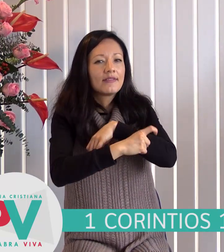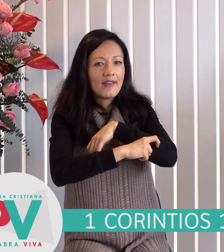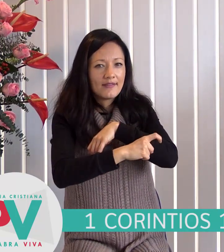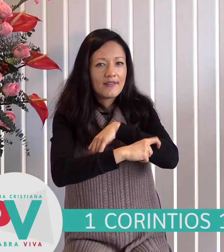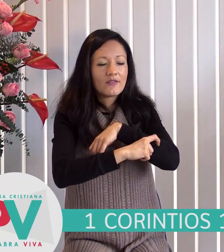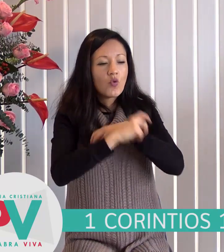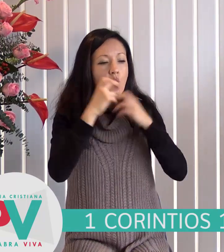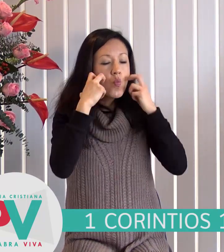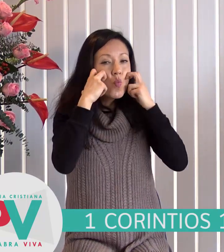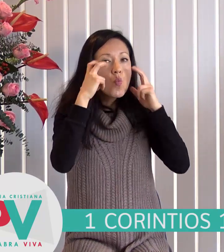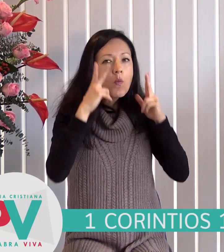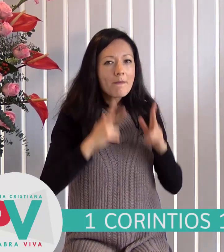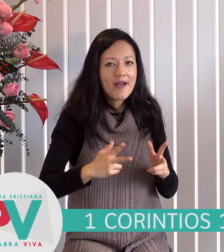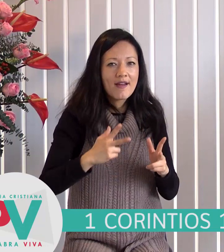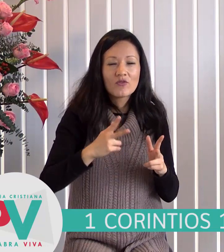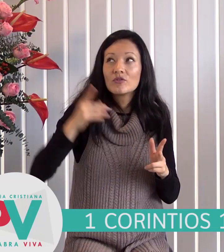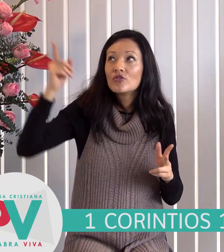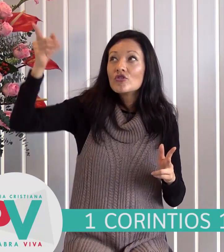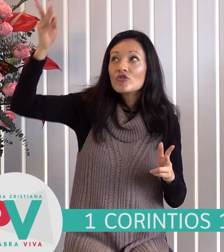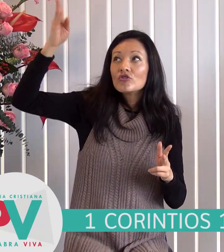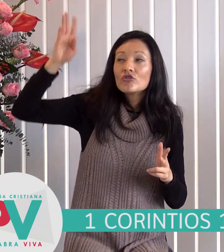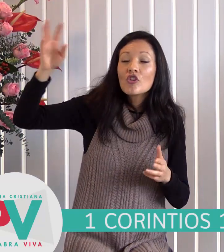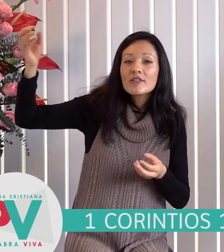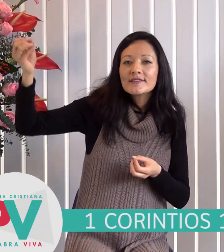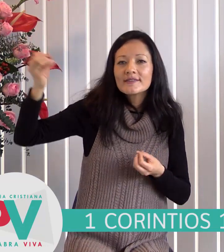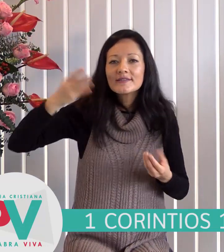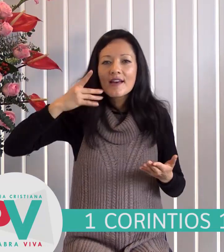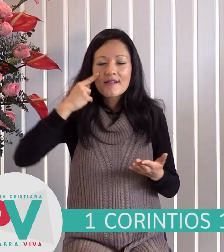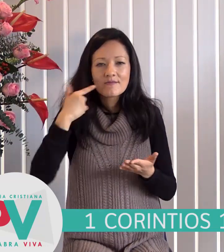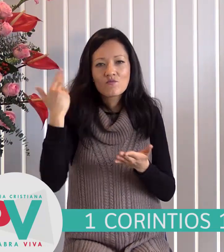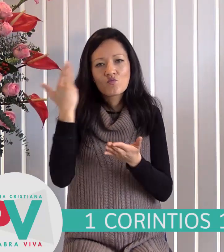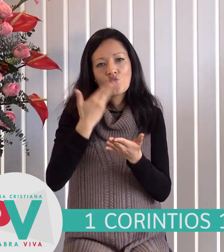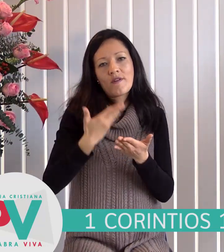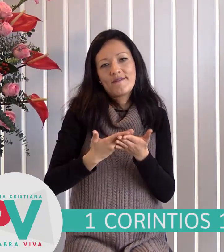sea humana. ¿Entiende ahora el contexto de ese versículo?